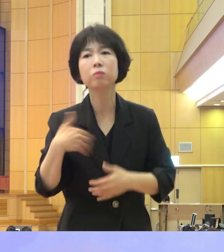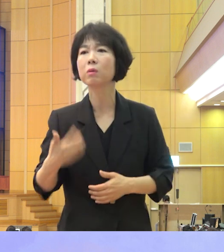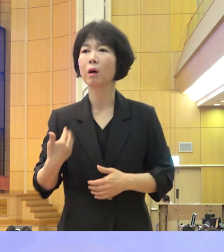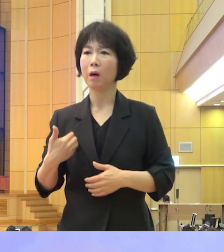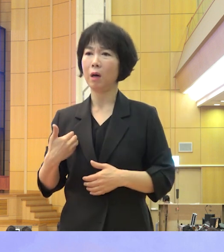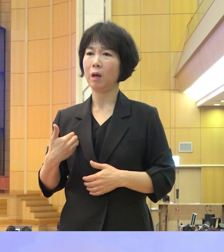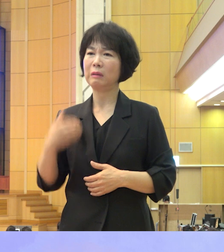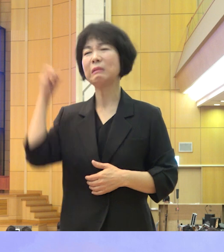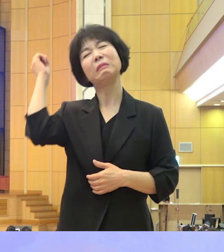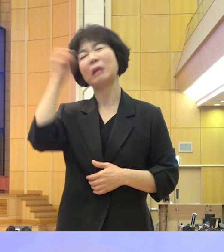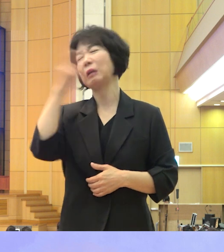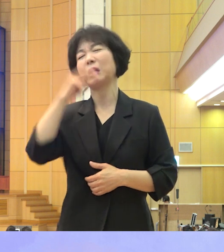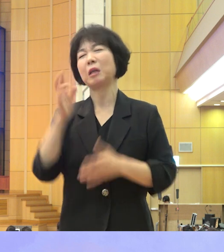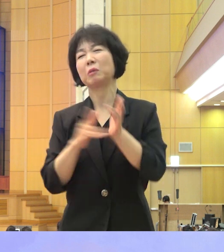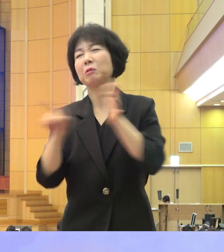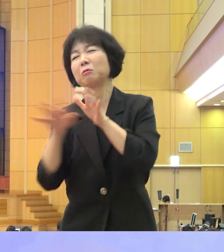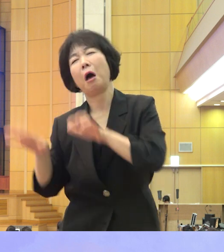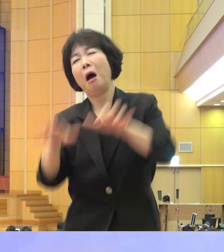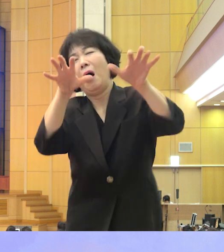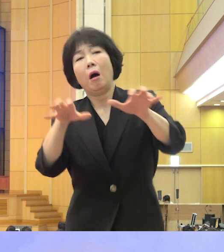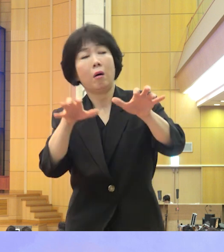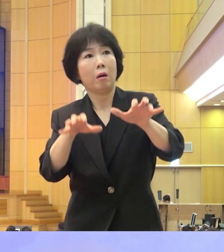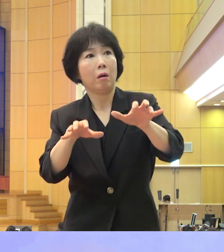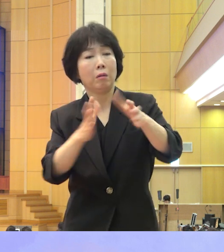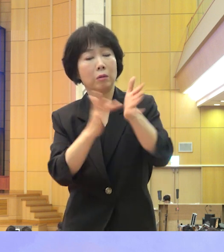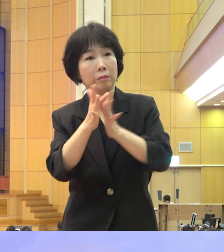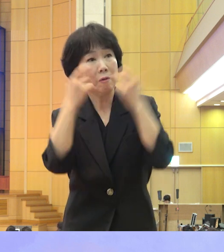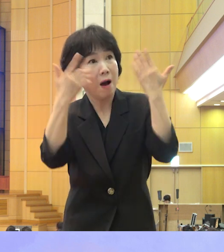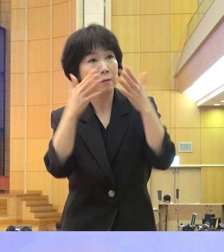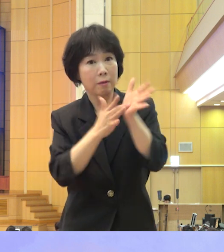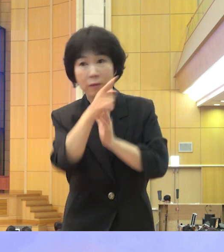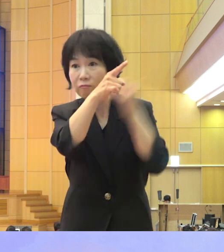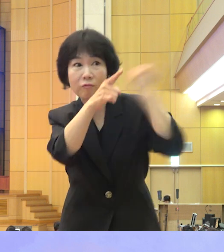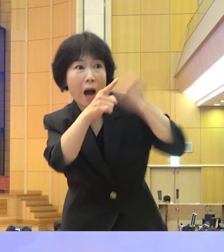하든지 에레미야라든지 아니면 예수님 당시에